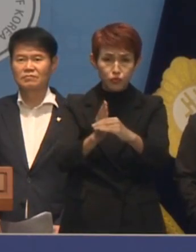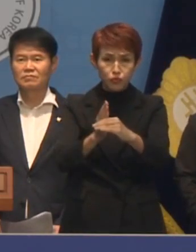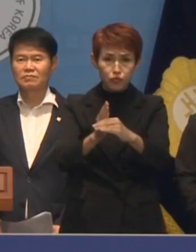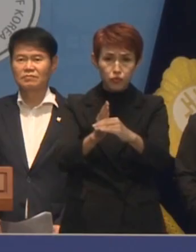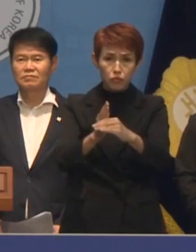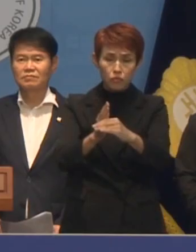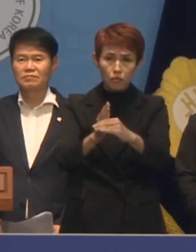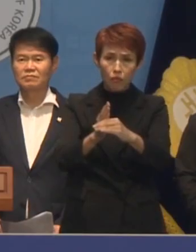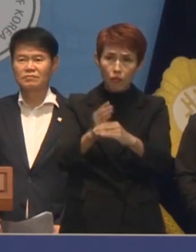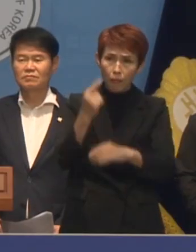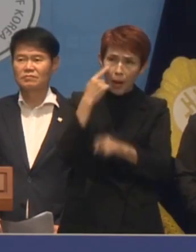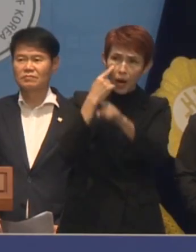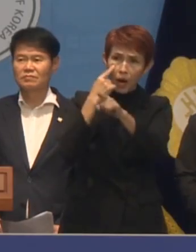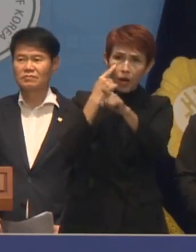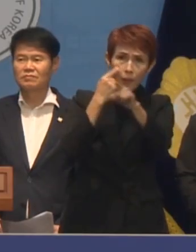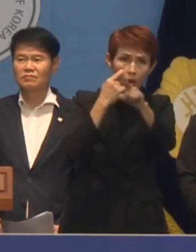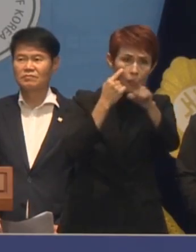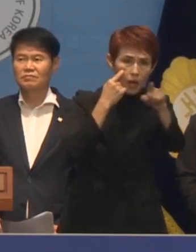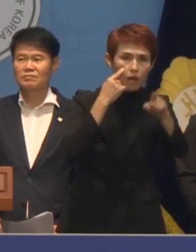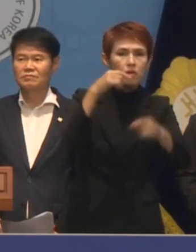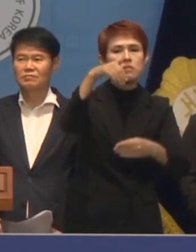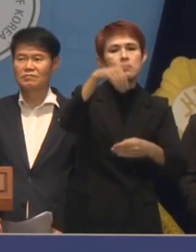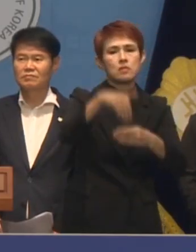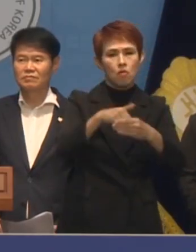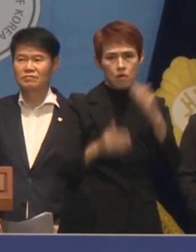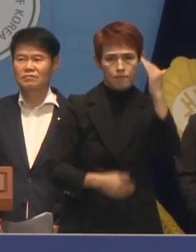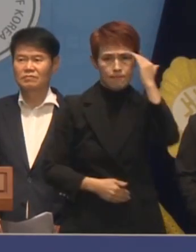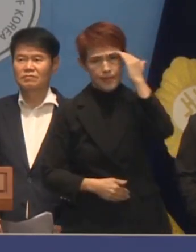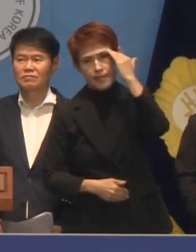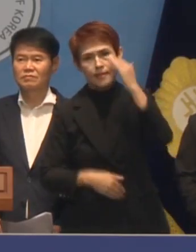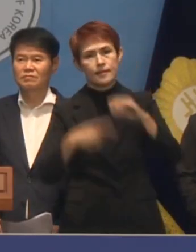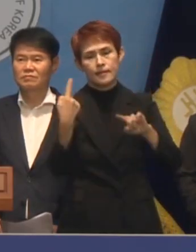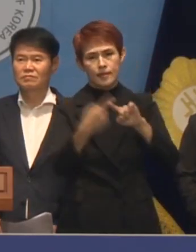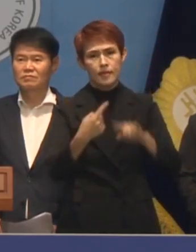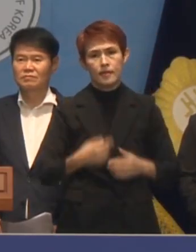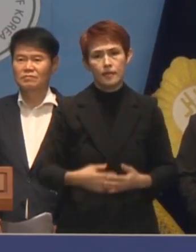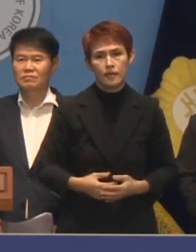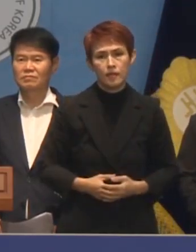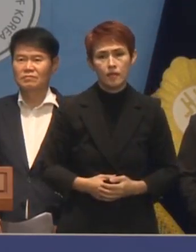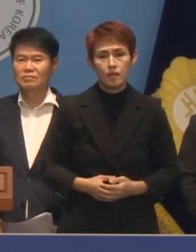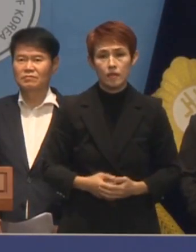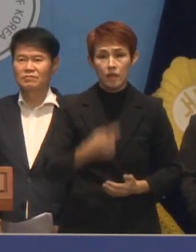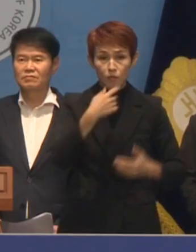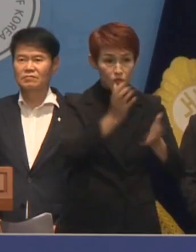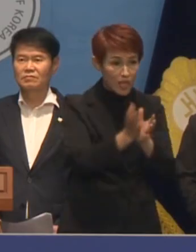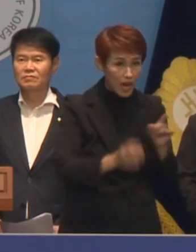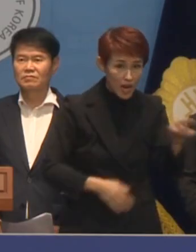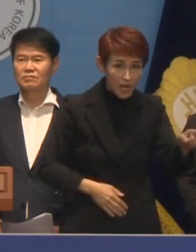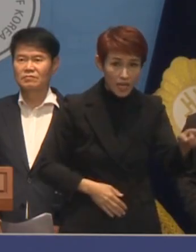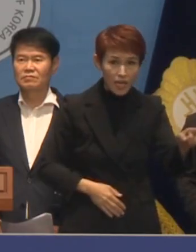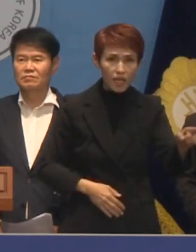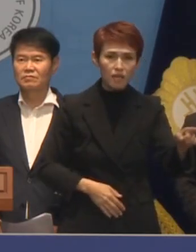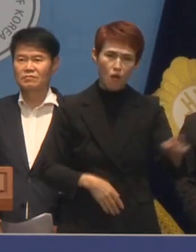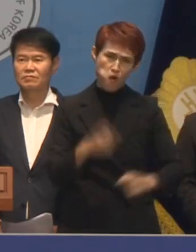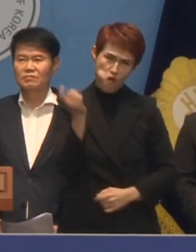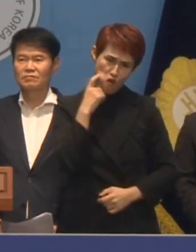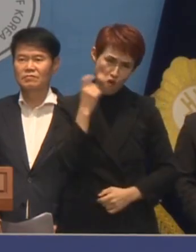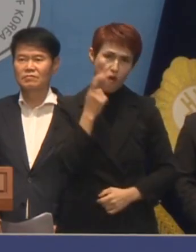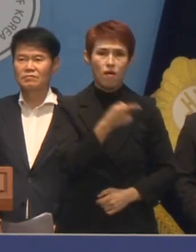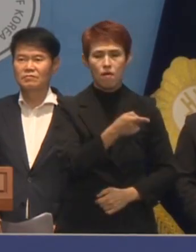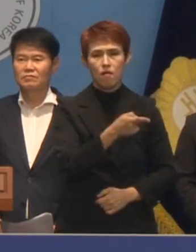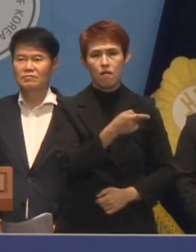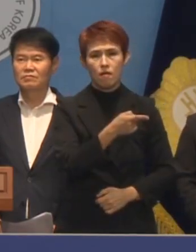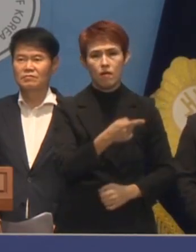매우 혼탁한 선거 개입이 아닐 수 없습니다. 민주당이 통째로 거짓말을 하고 있는